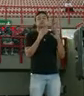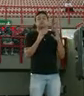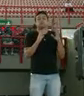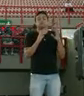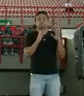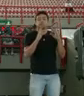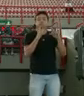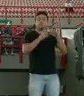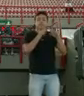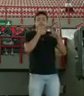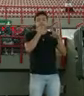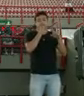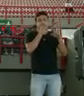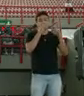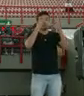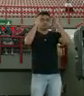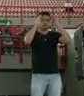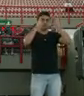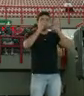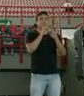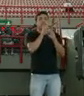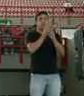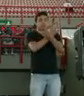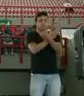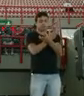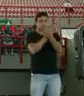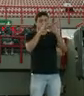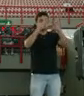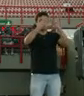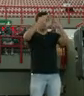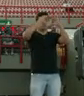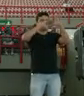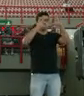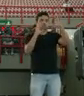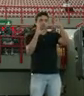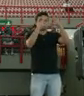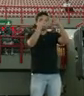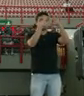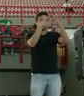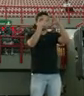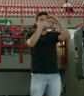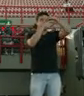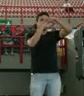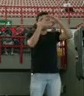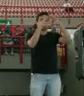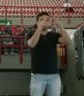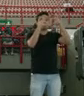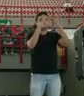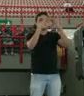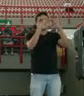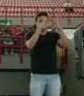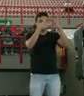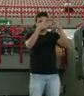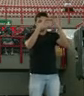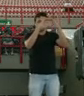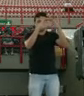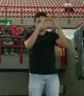Dentro da sua caixa craniana, então vamos dizer dentro da nossa cabeça, né? Podemos assim